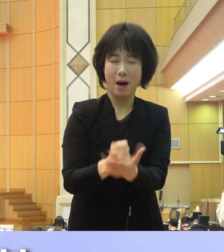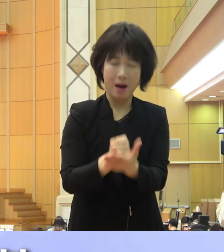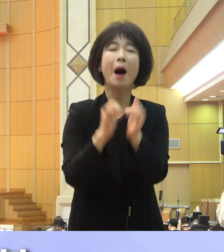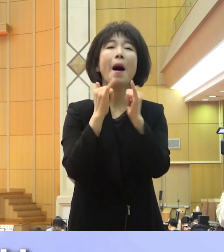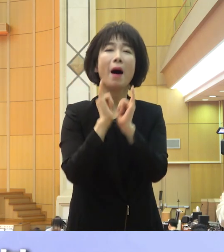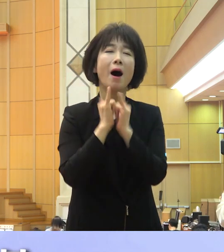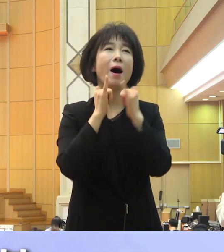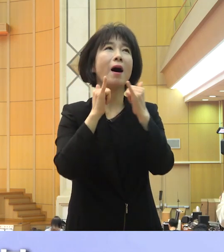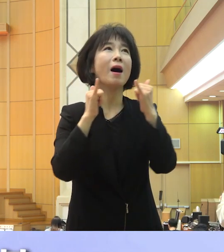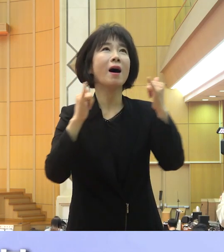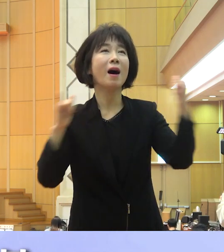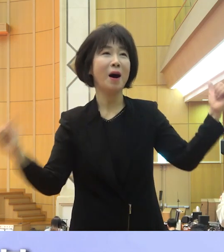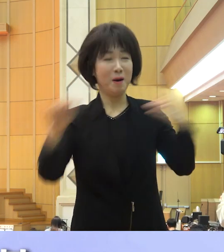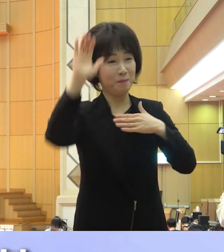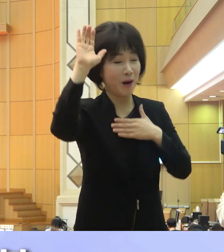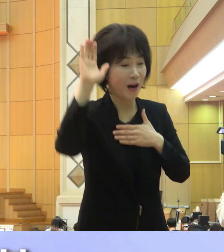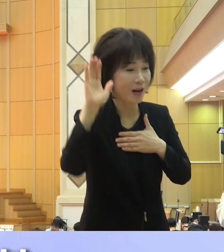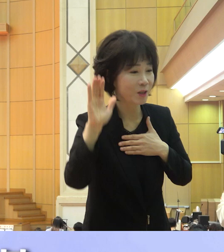마음에